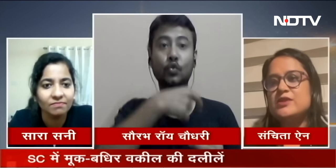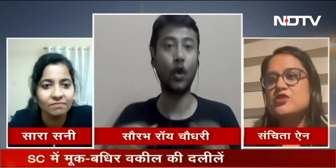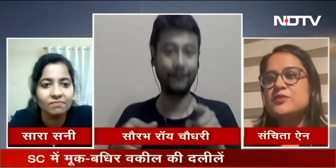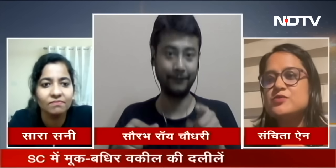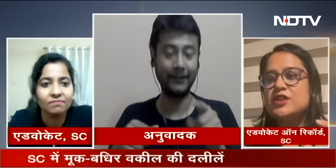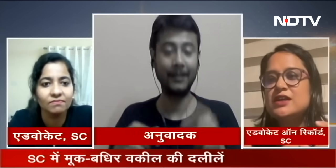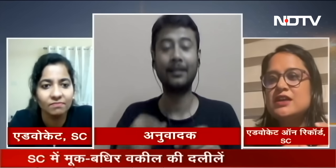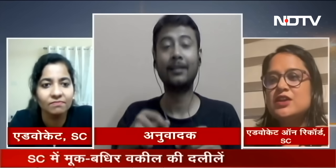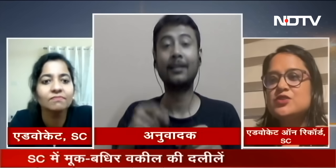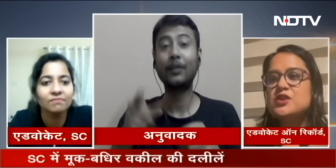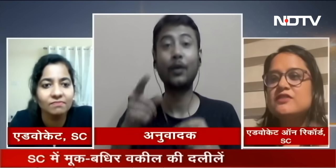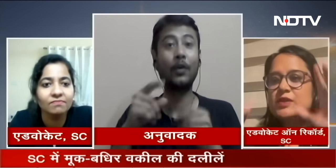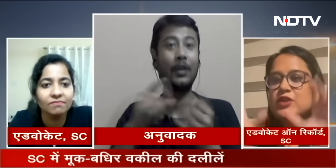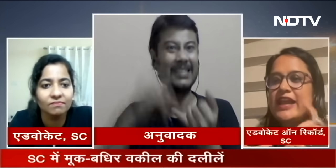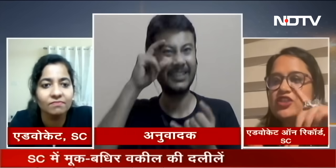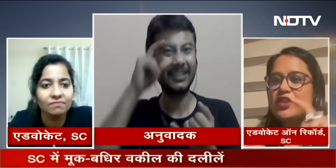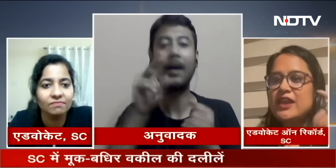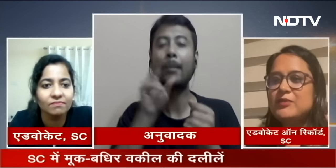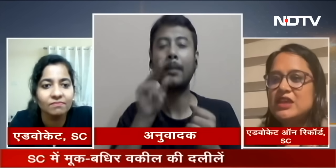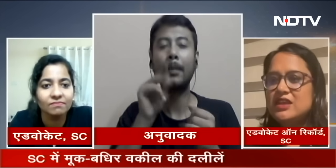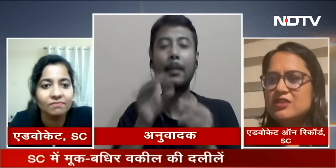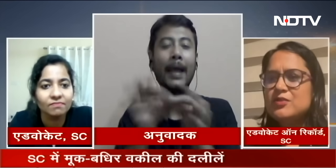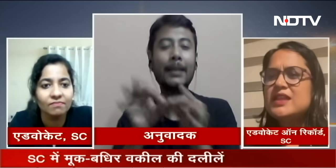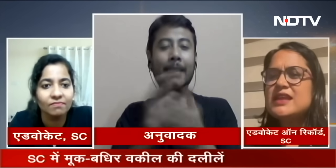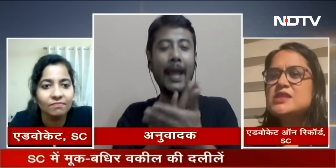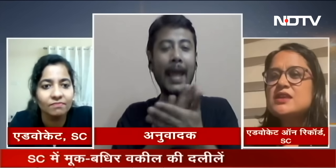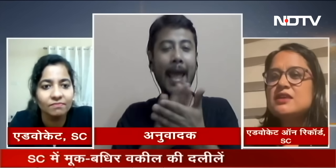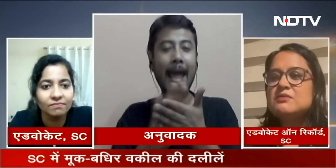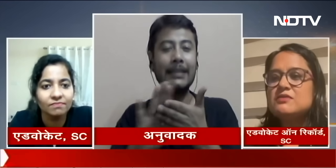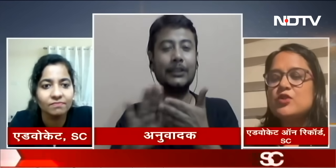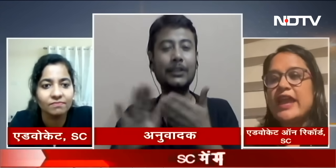उनको जब हेबियस कॉर्पस बोला तो सौरभ ने पूरा HABE, तो